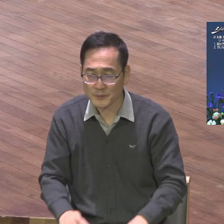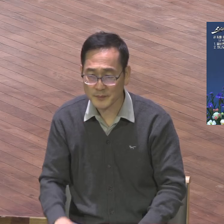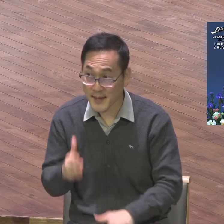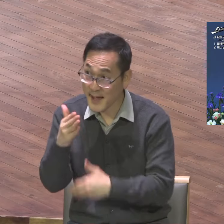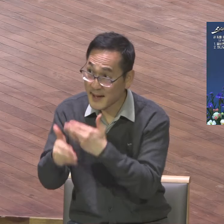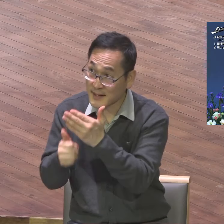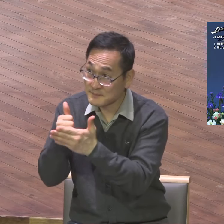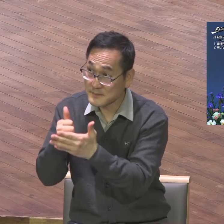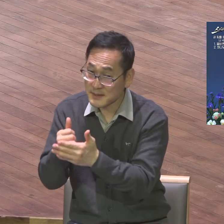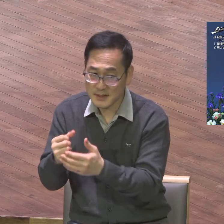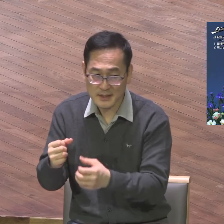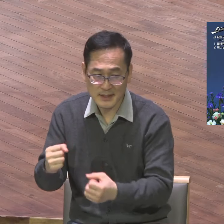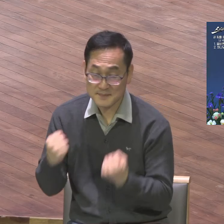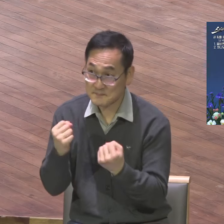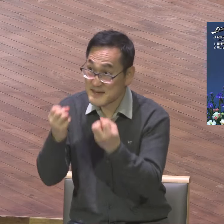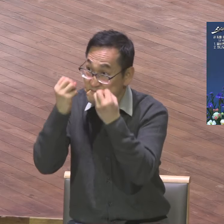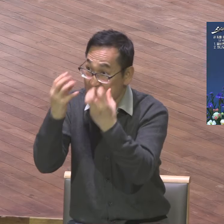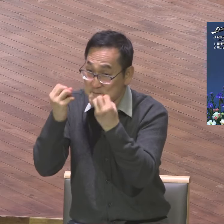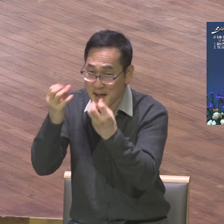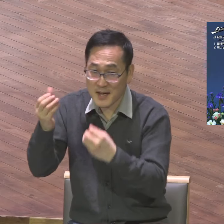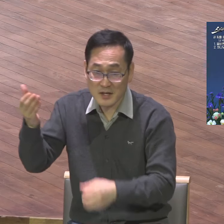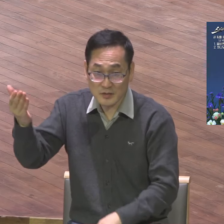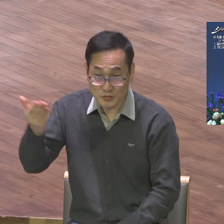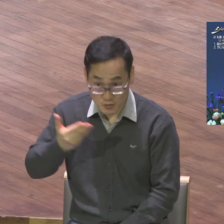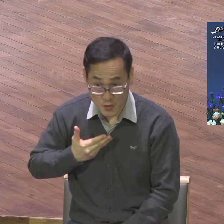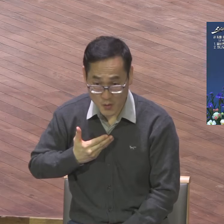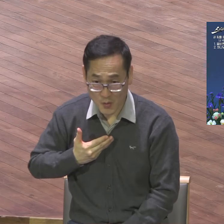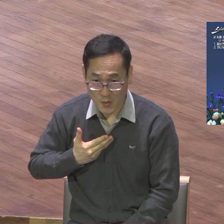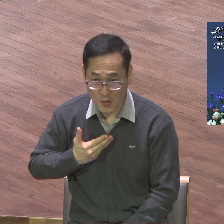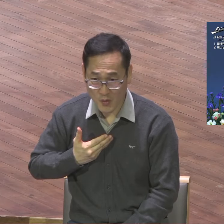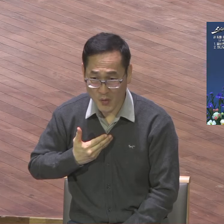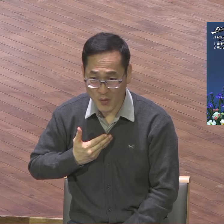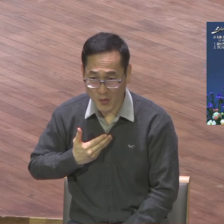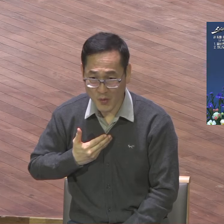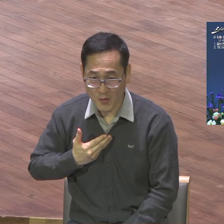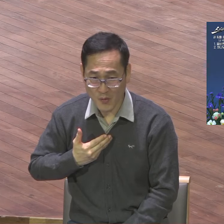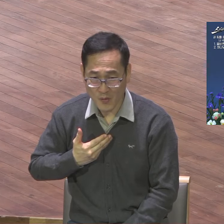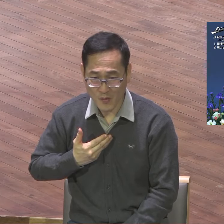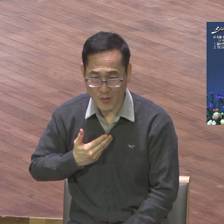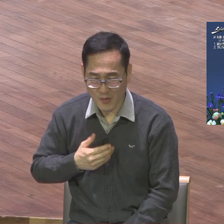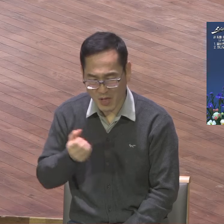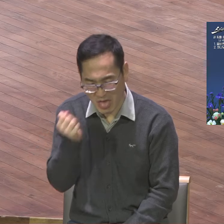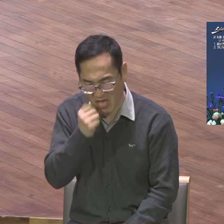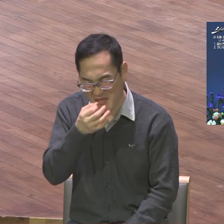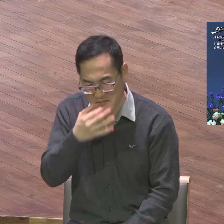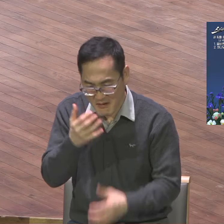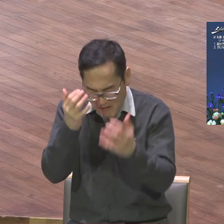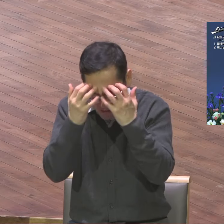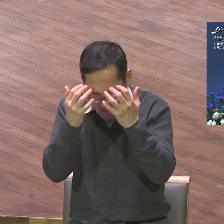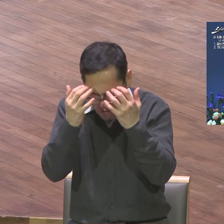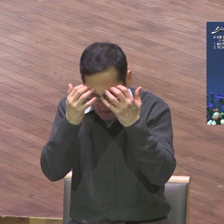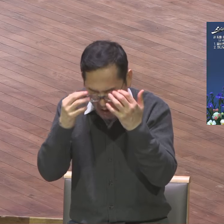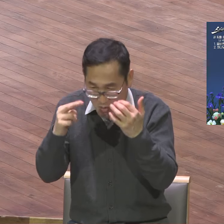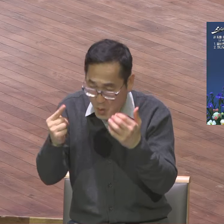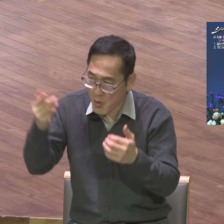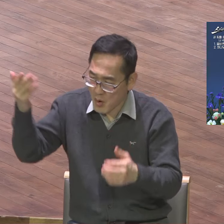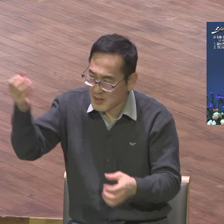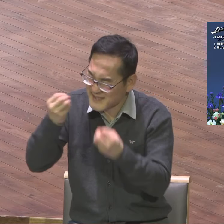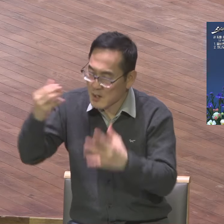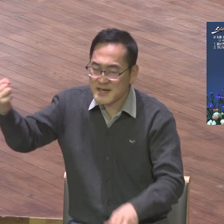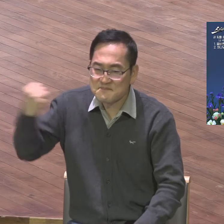시험을 새 힘을 공급을 받기 때문에 하나님이 어려운 중에도 힘든 중에도 새 힘을 공급해 주시기